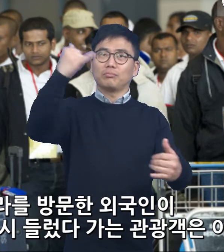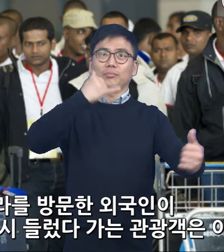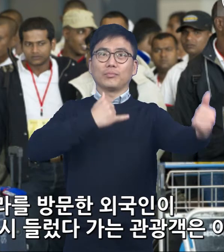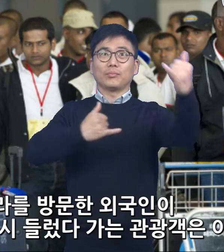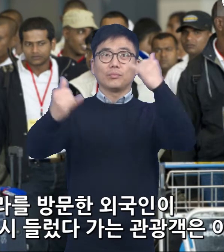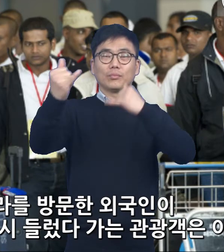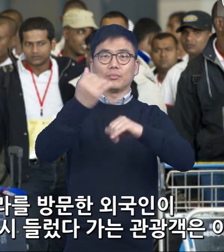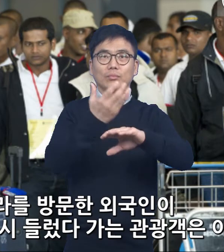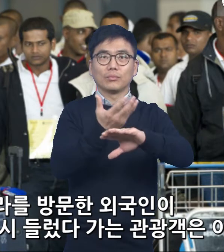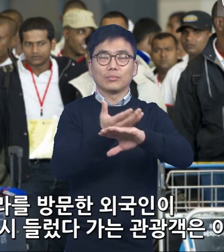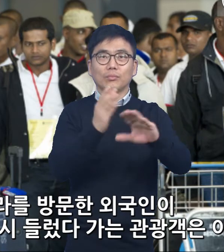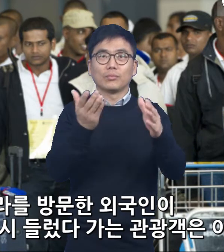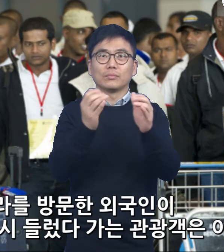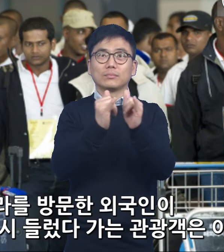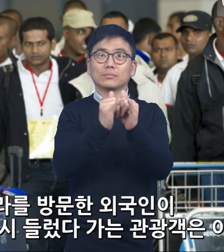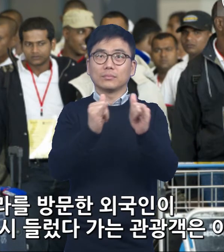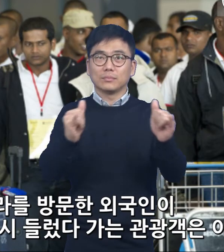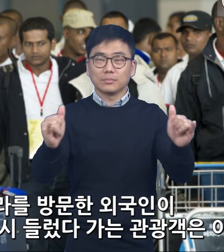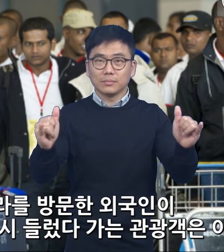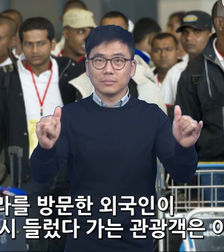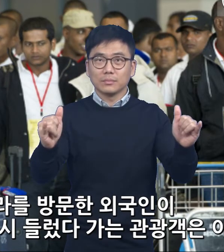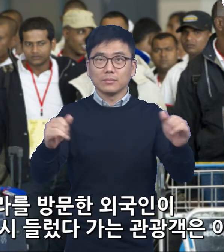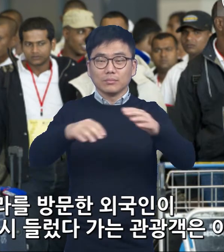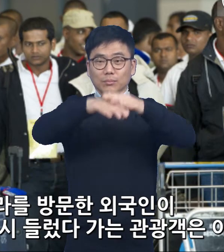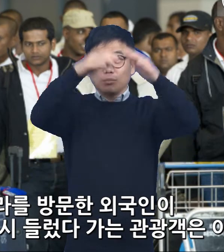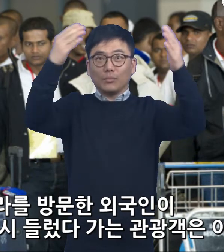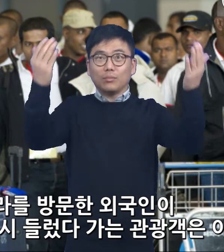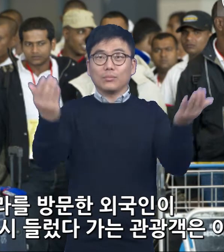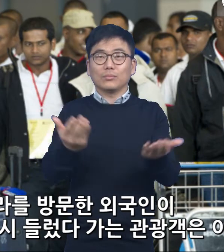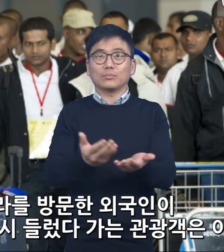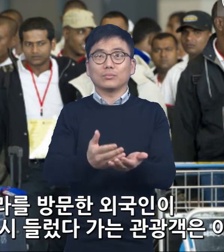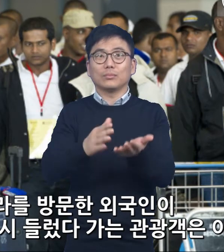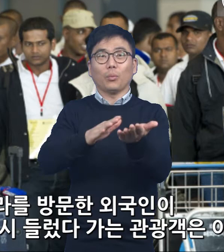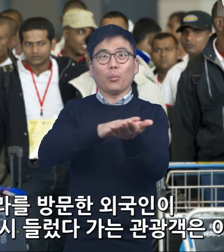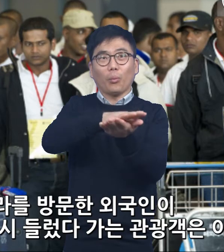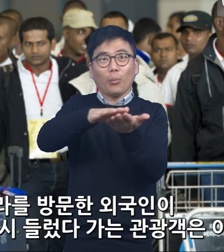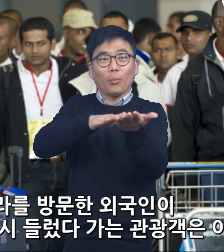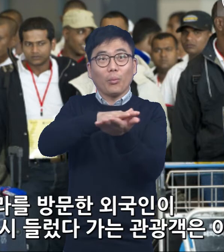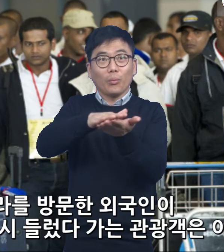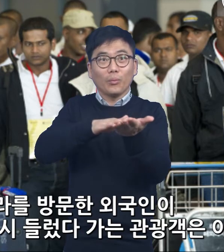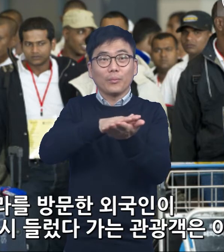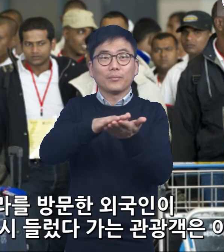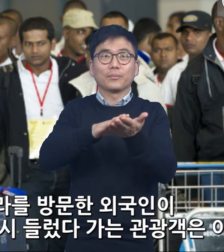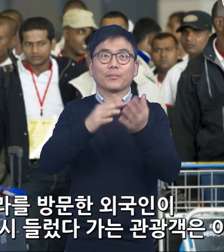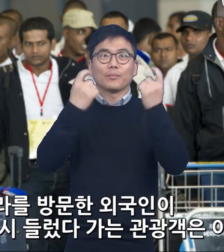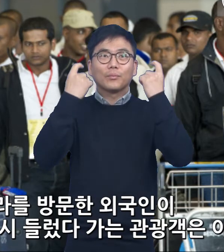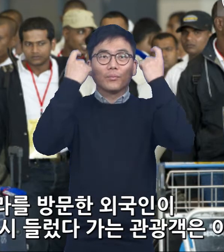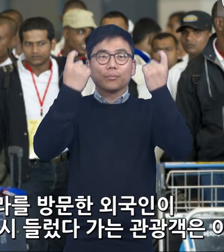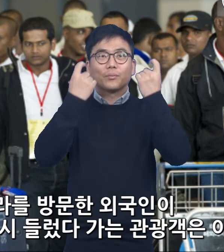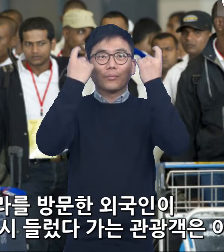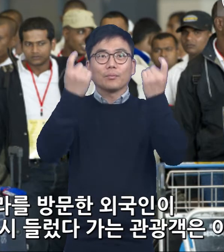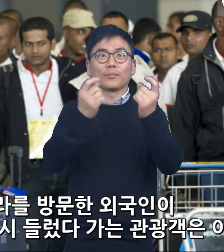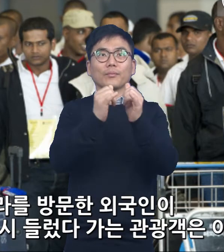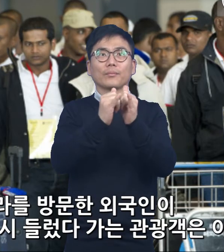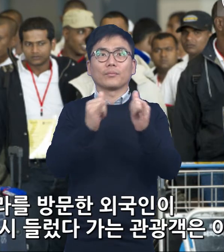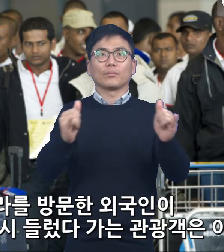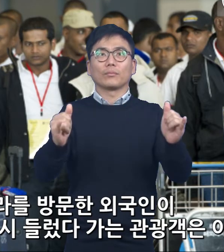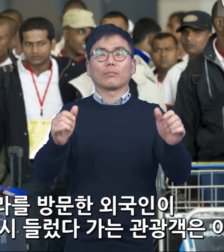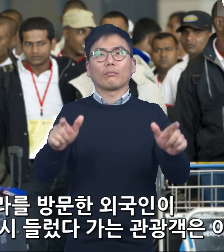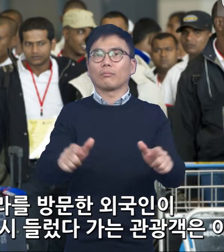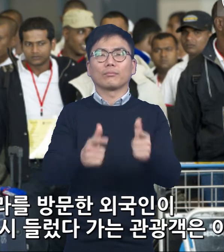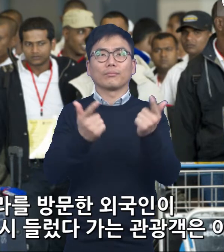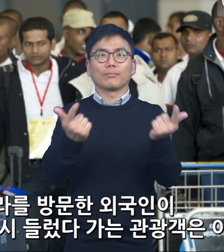우리나라를 방문한 외국인이 모두 잠시 들렀다 가는 관광객은 아닙니다.